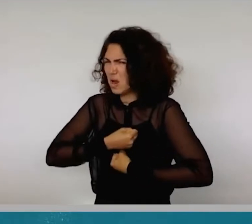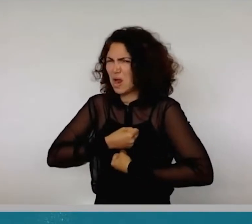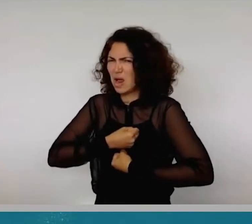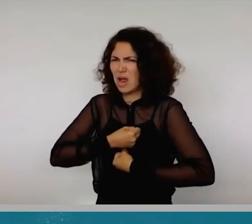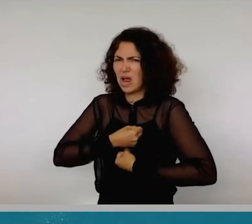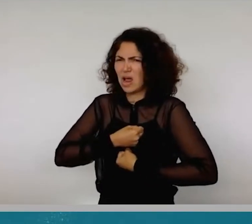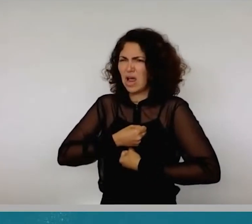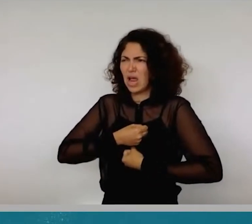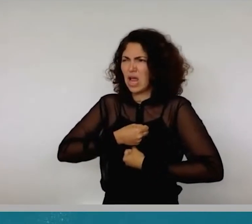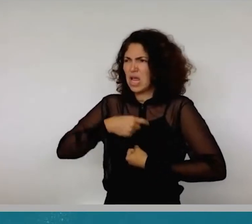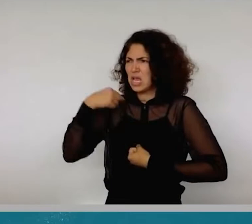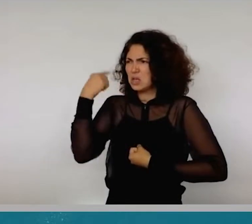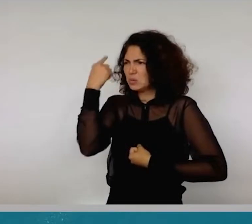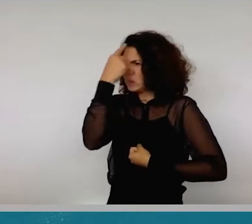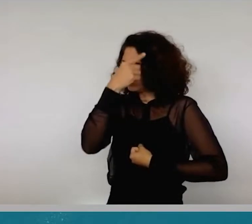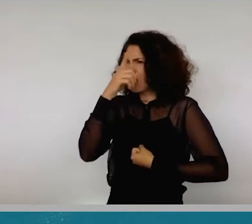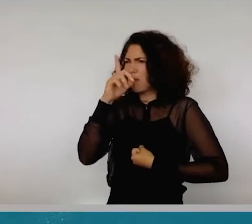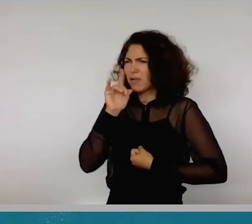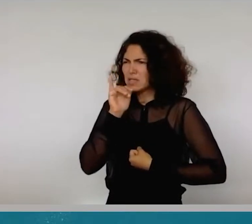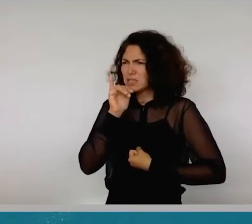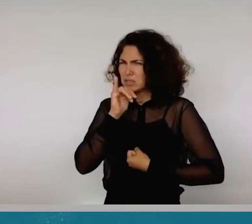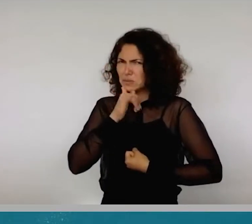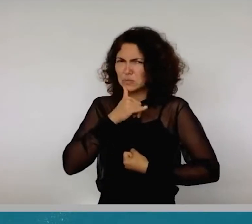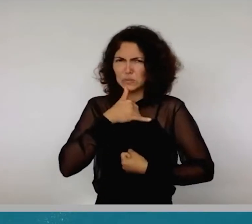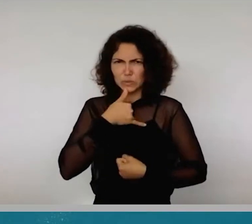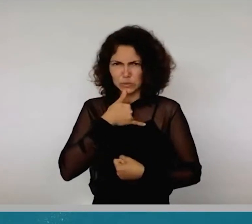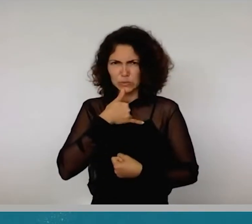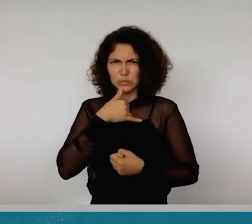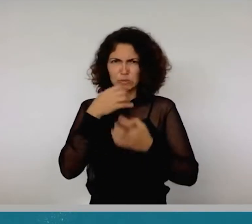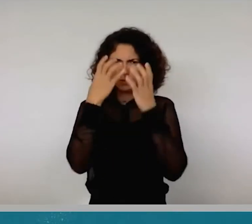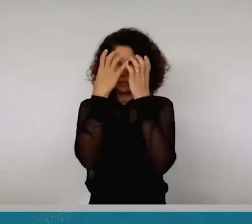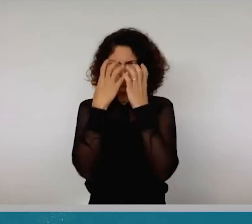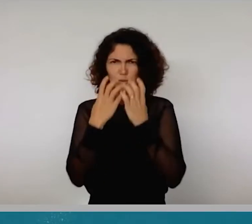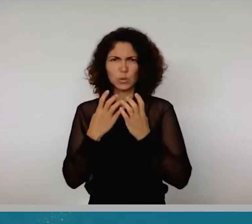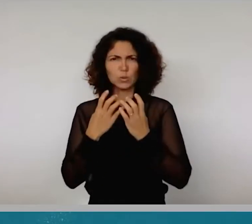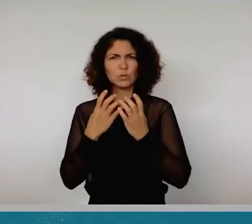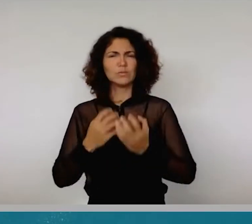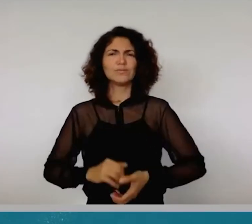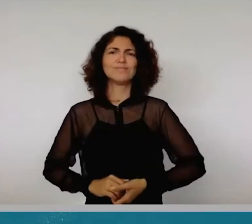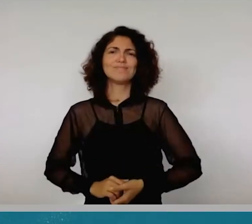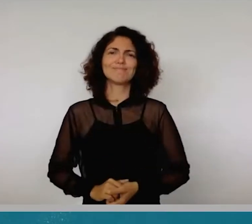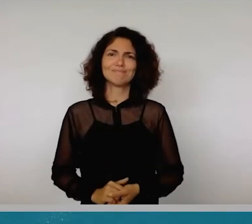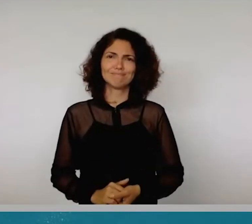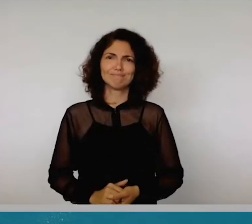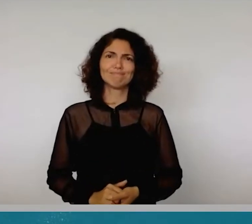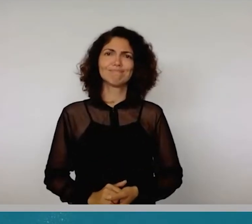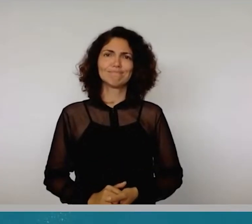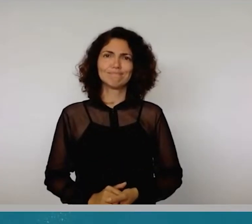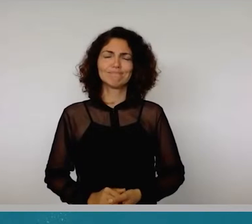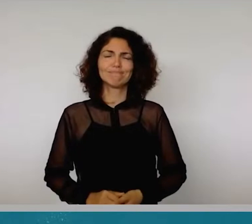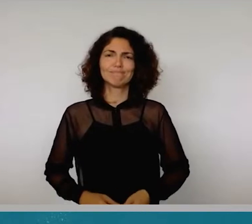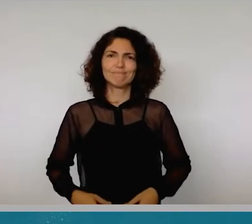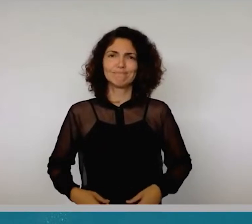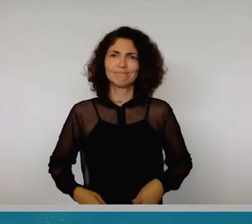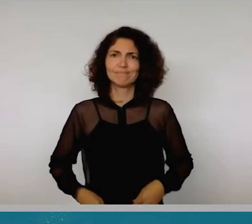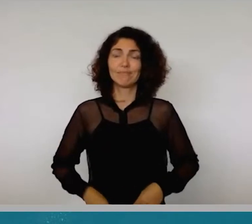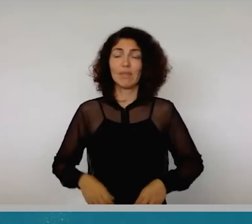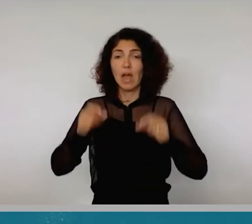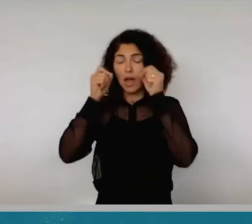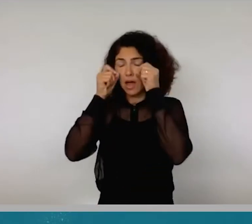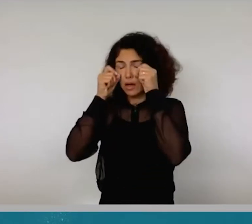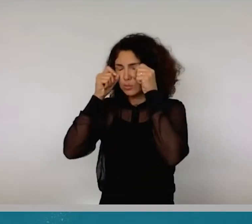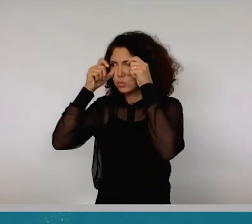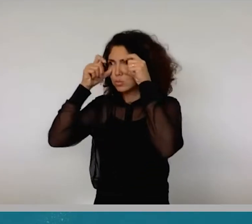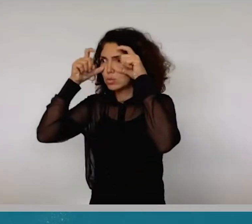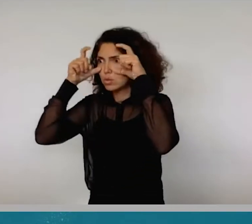faz com que o seu semblante caia, certo? Porque o outro tem e você não